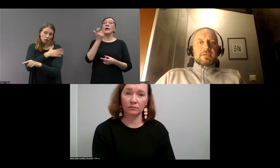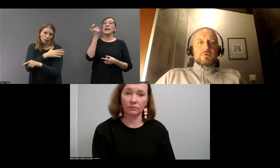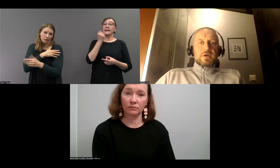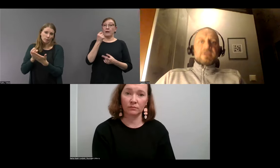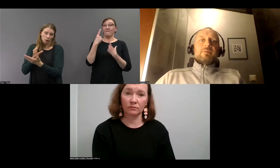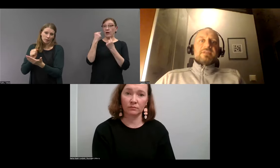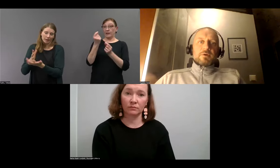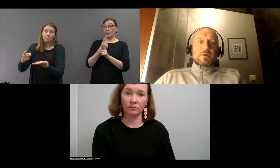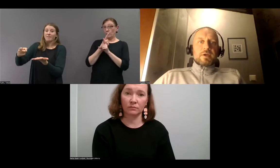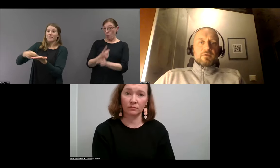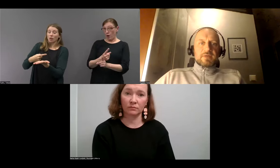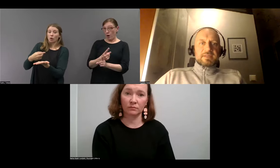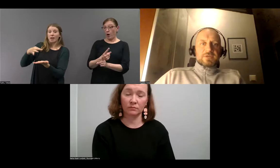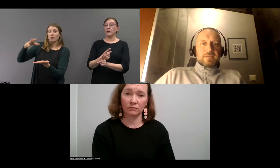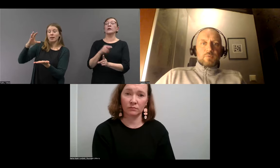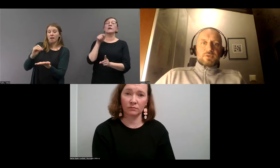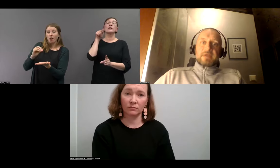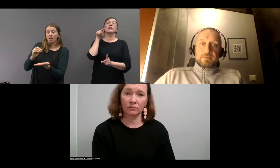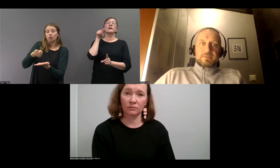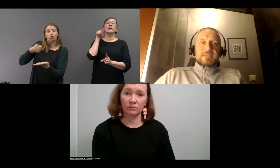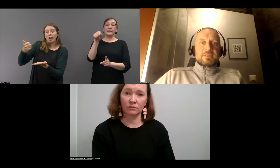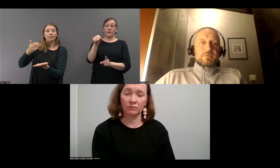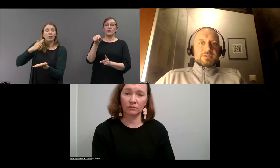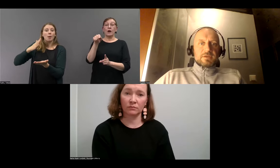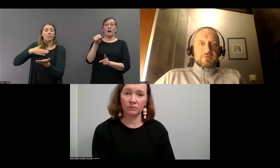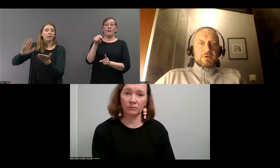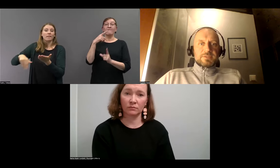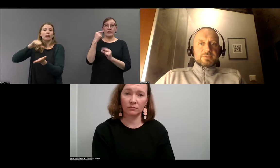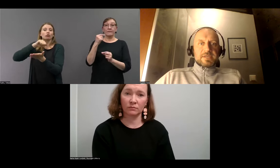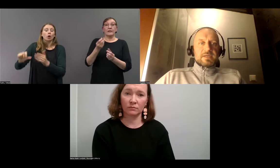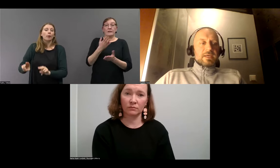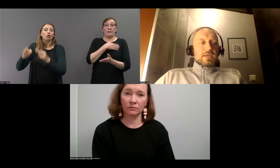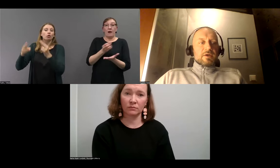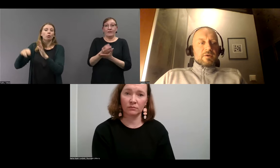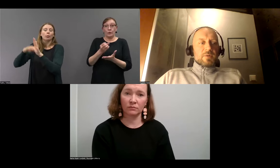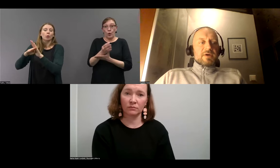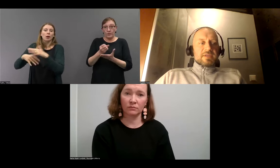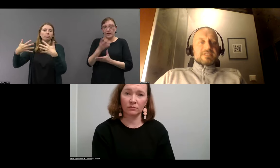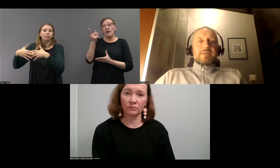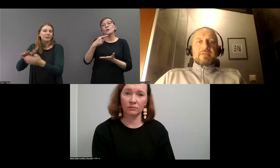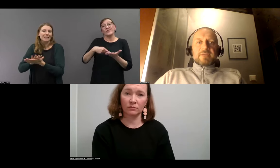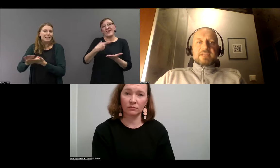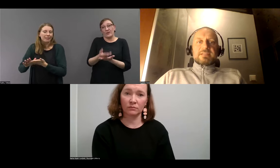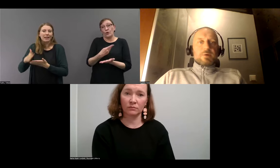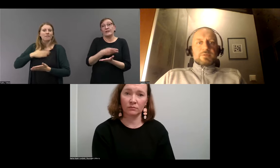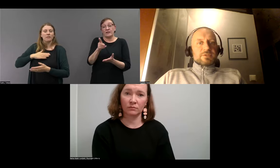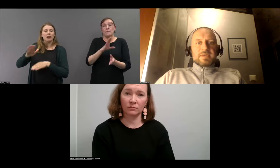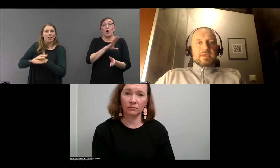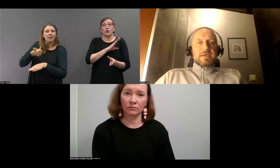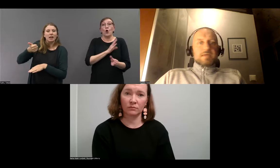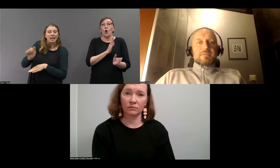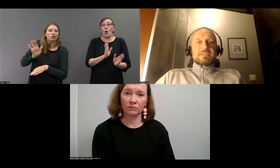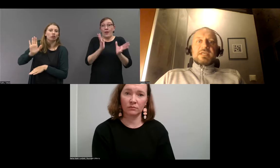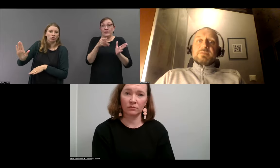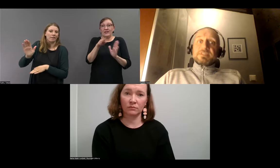ei joudu hankkimaan tätä kokeilua varten jotakin muuta, vaan käyttää sitä olemassa olevaa ohjelmistoa. Ja oma itsemmekin mielestä tämä ohjelmisto